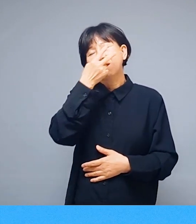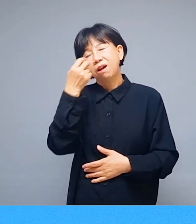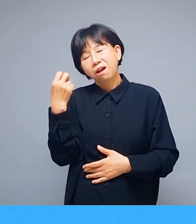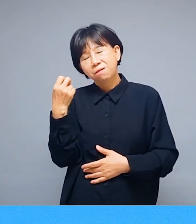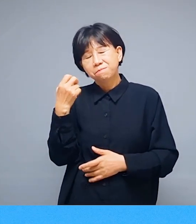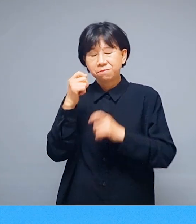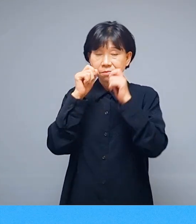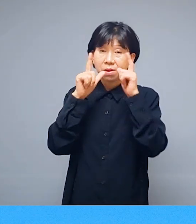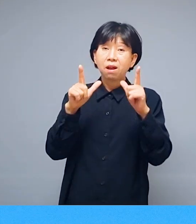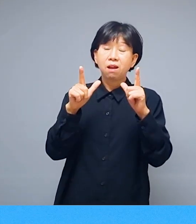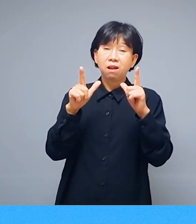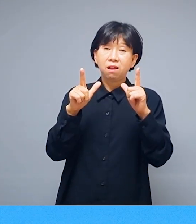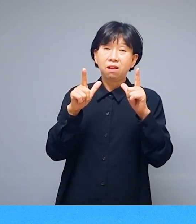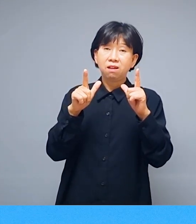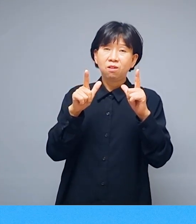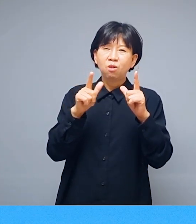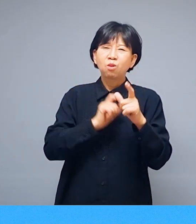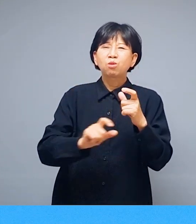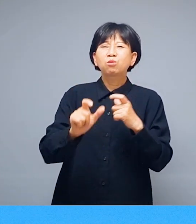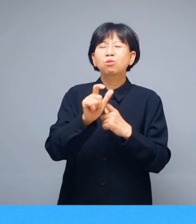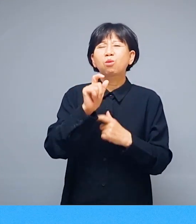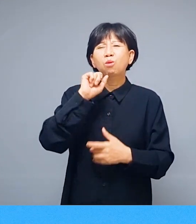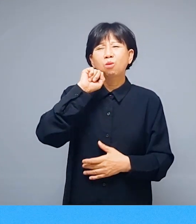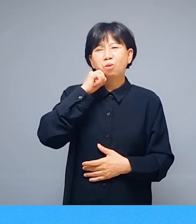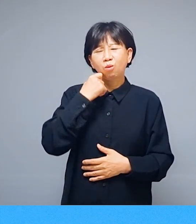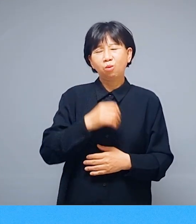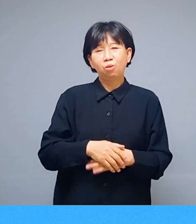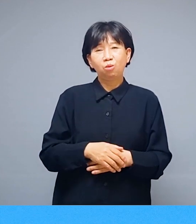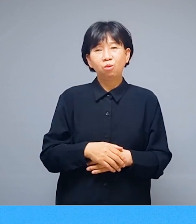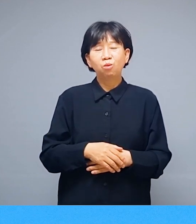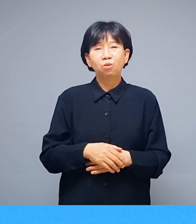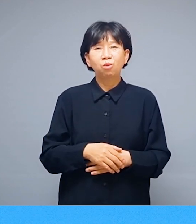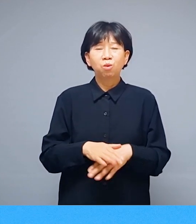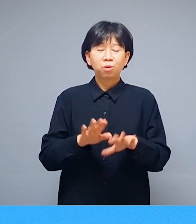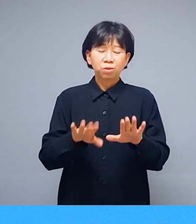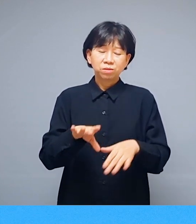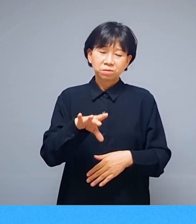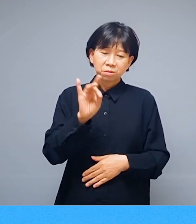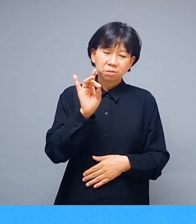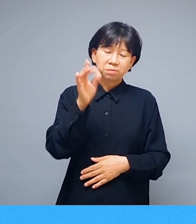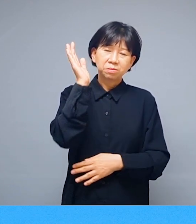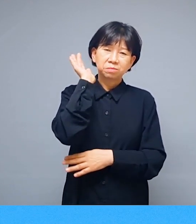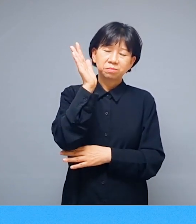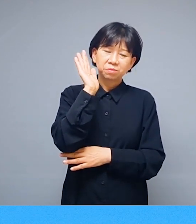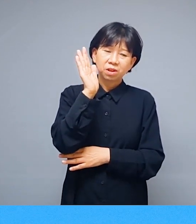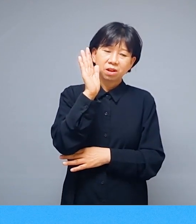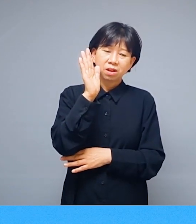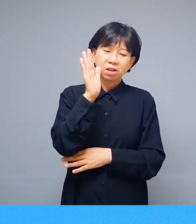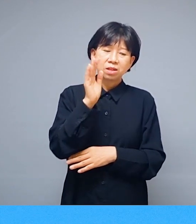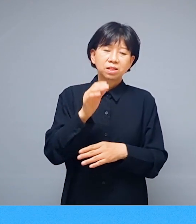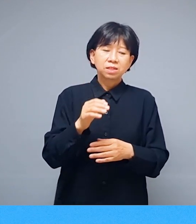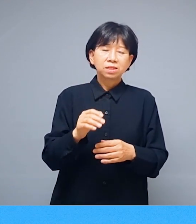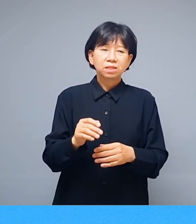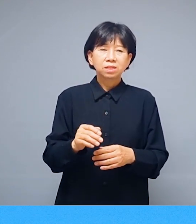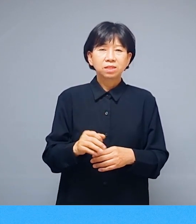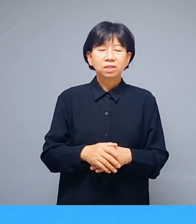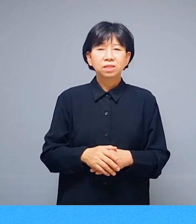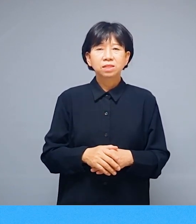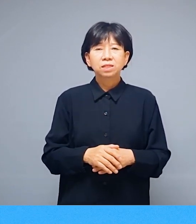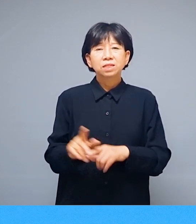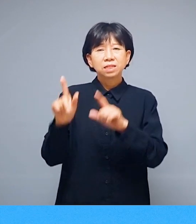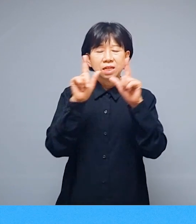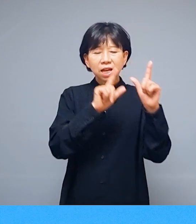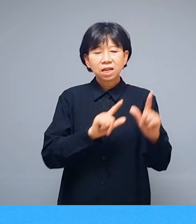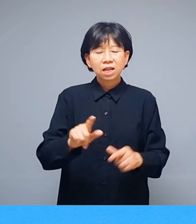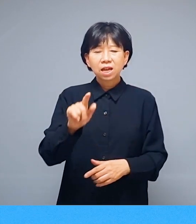어렵지 않겠습니까? 오늘 등장하는 이 사대교회는 오늘 말씀을 시작하면서 얘기해요. 살았다 하는 이름을 가지고